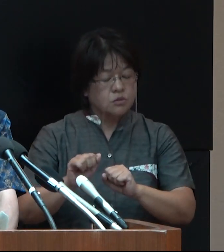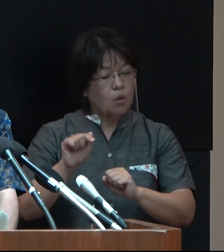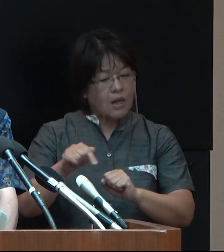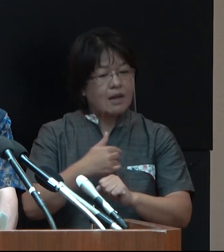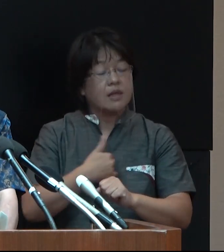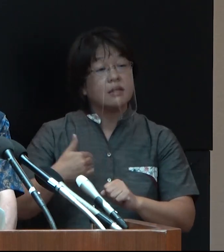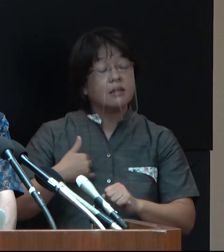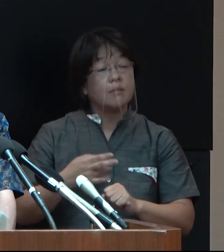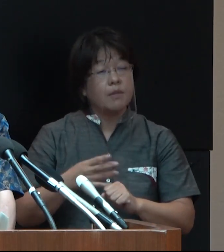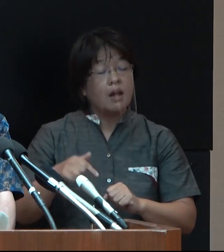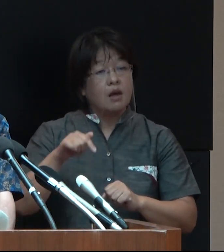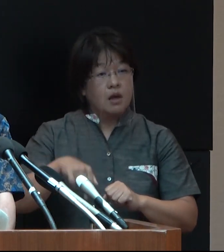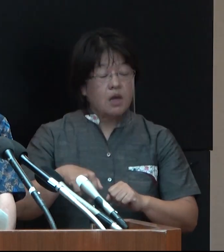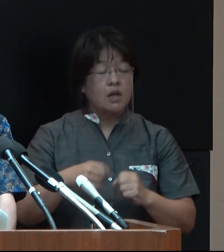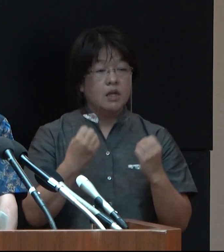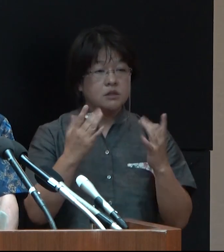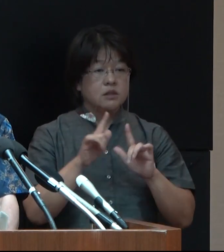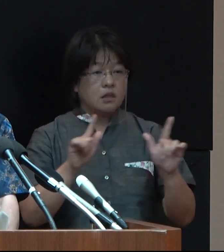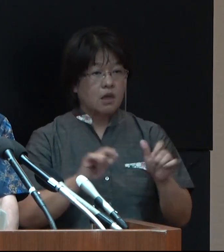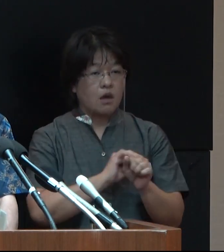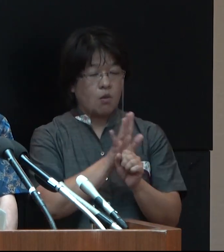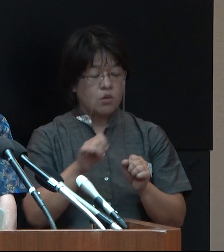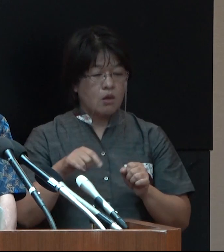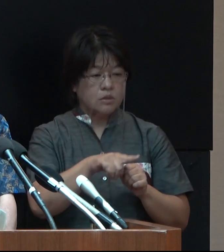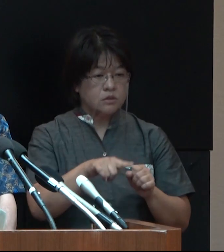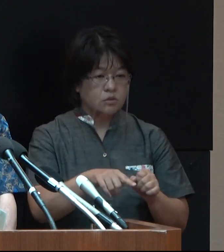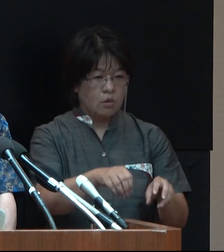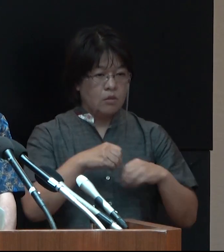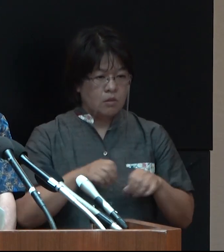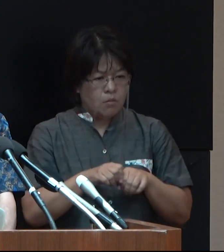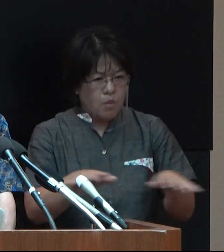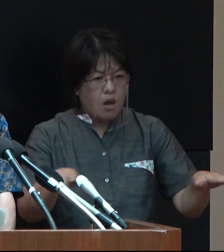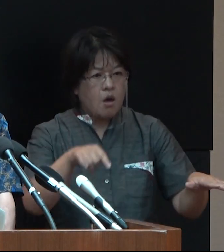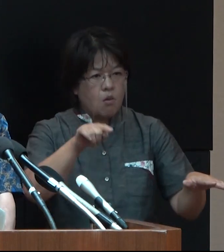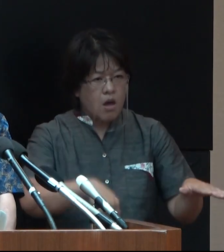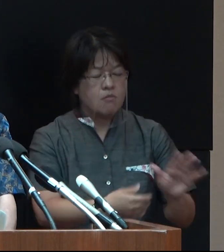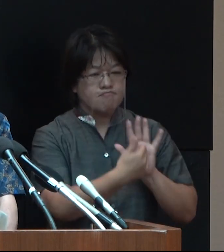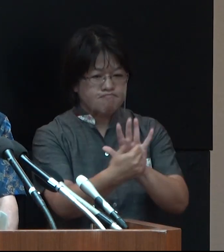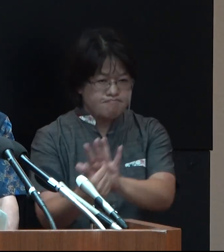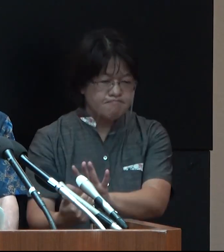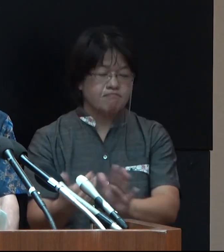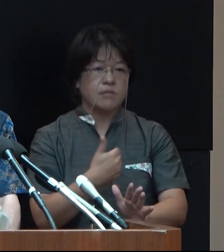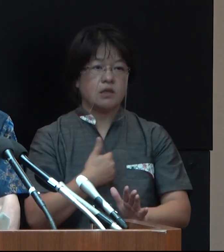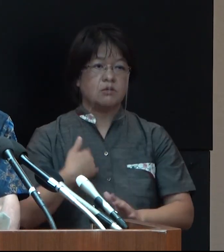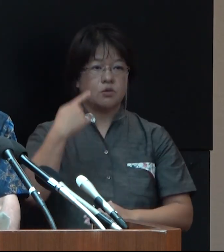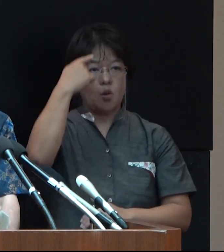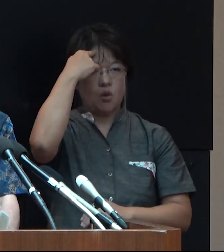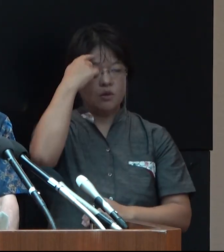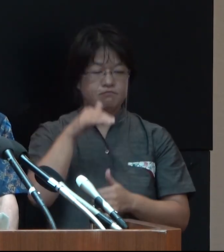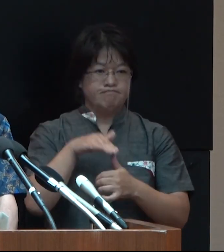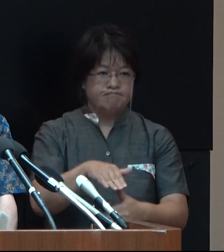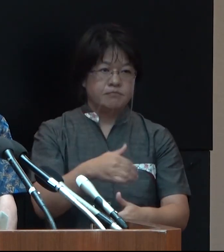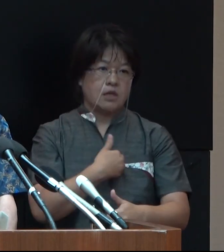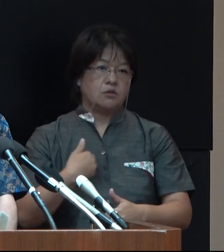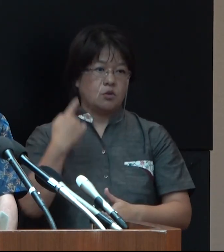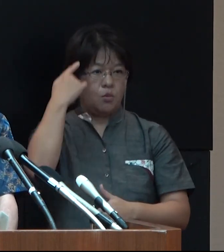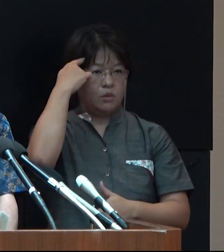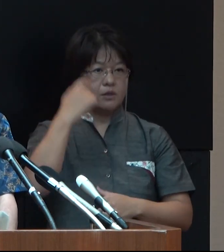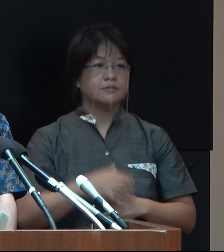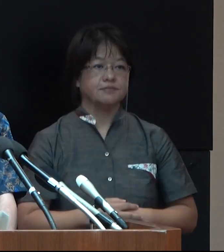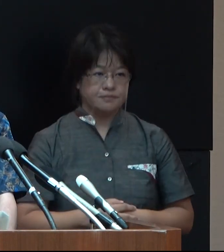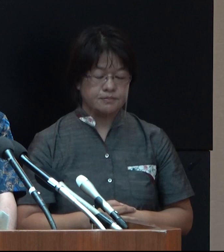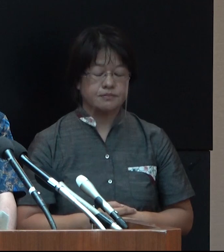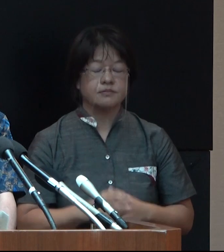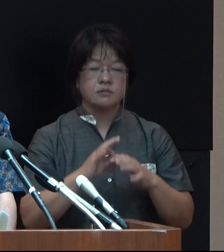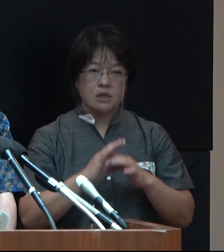ず新型コロナウイルスの感染症の拡大は防ぐことができます。抑え込むことができます。